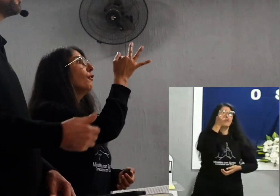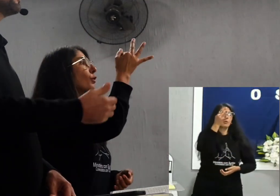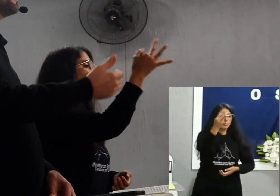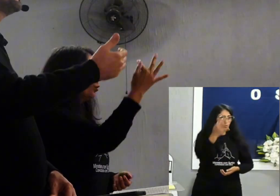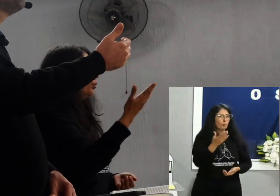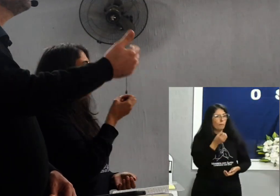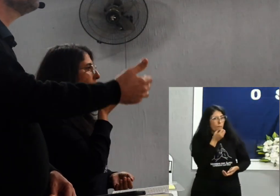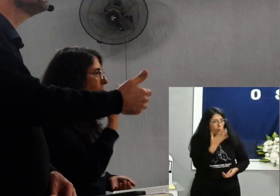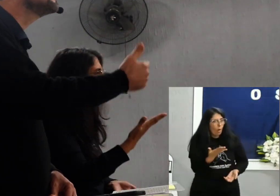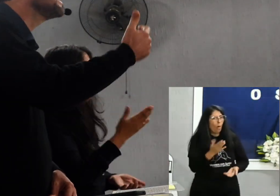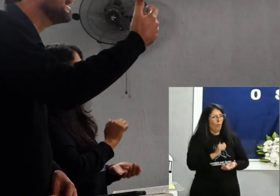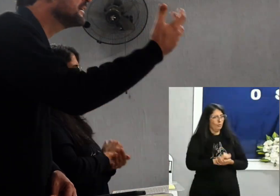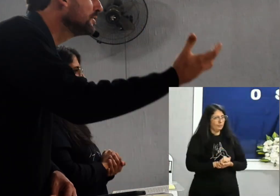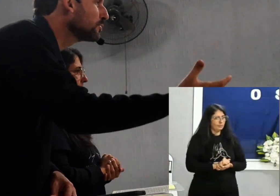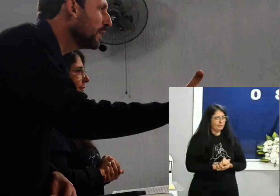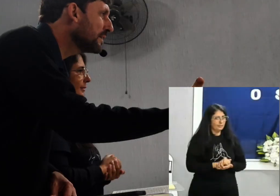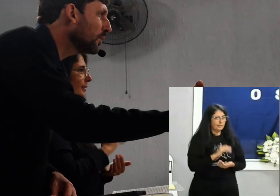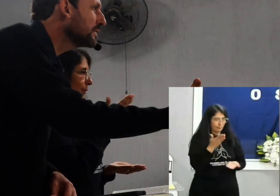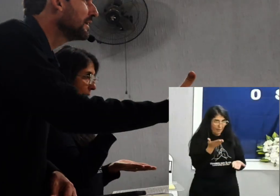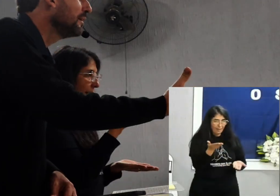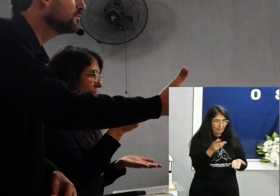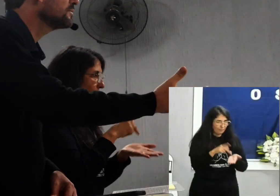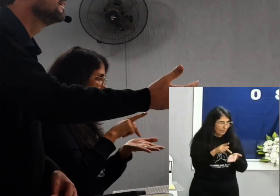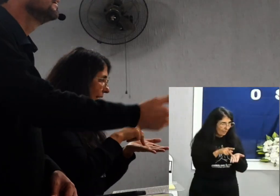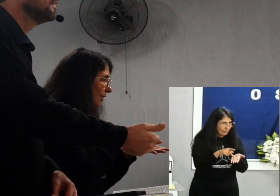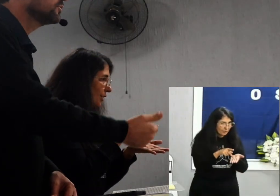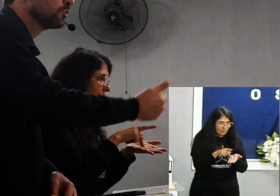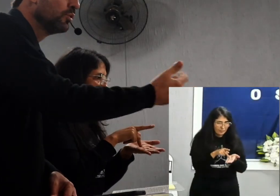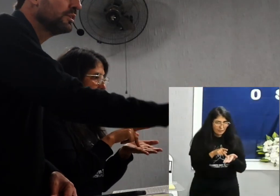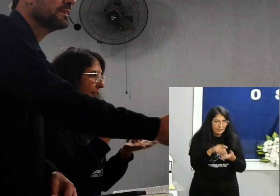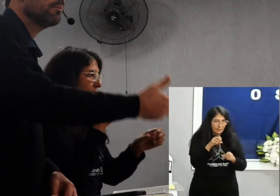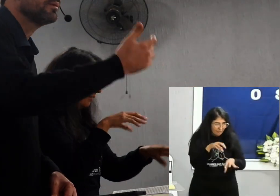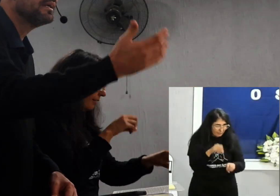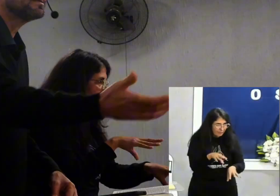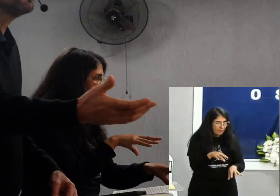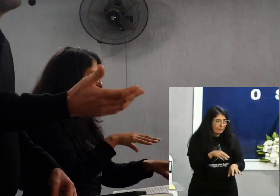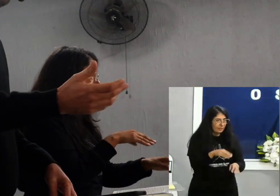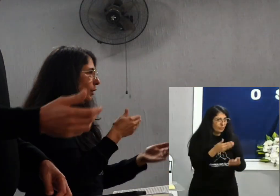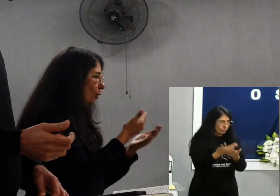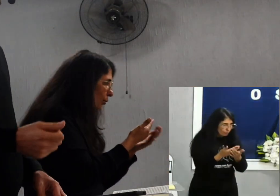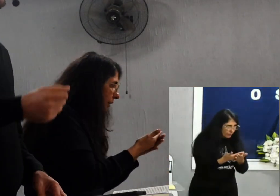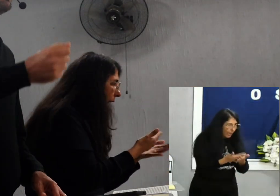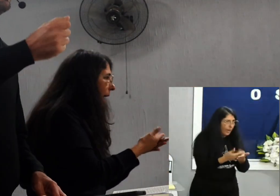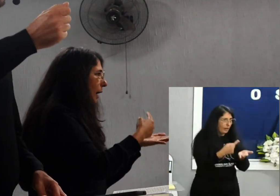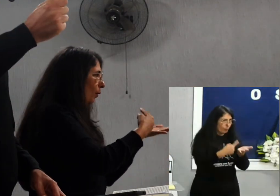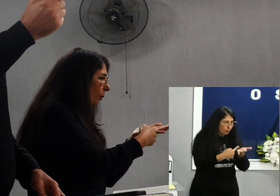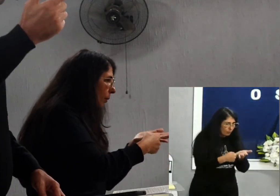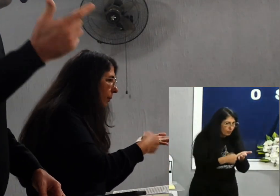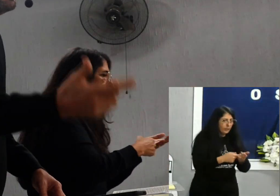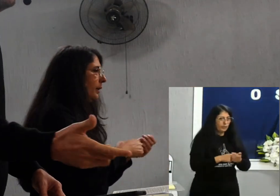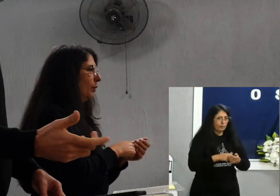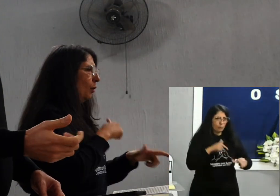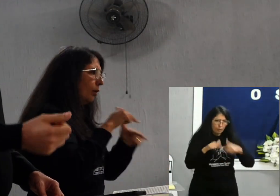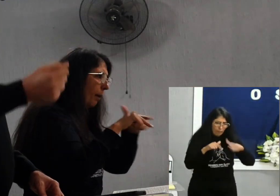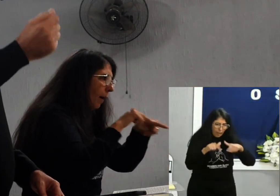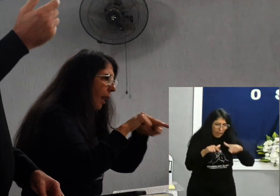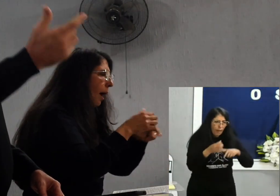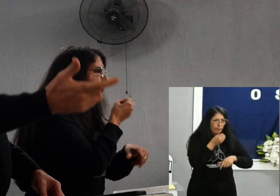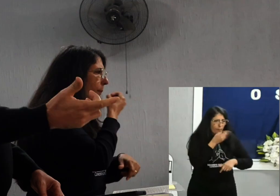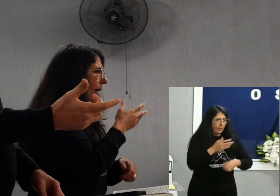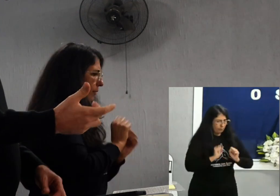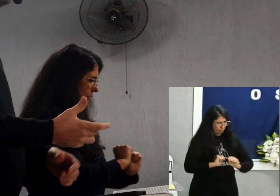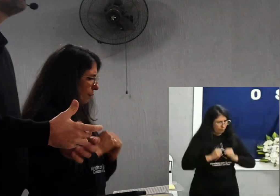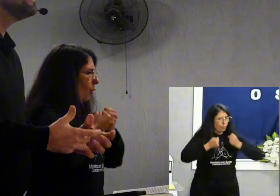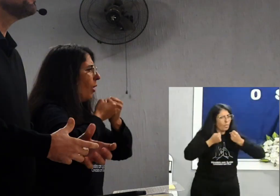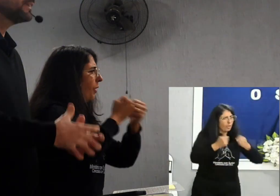Precisa. Depois você vai se beneficiar disso. Não é assim que nós ensinamos? Estude, se aplique, trabalhe bem, se esforce